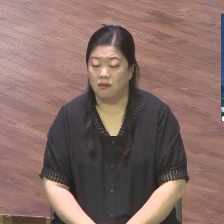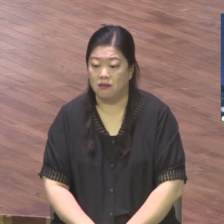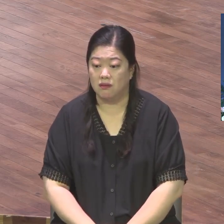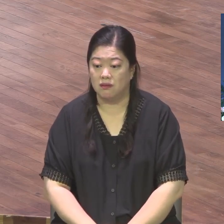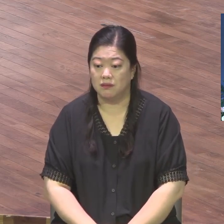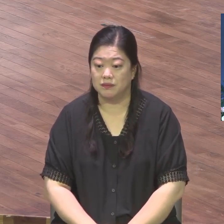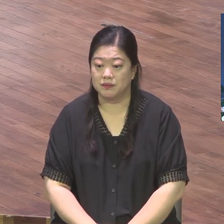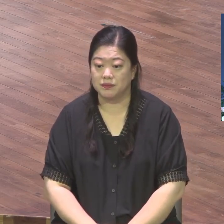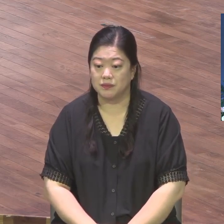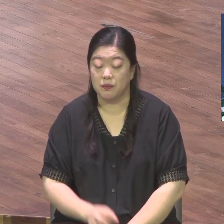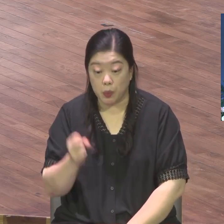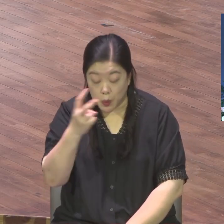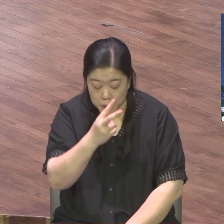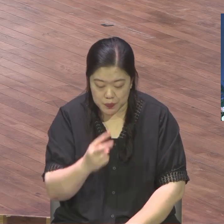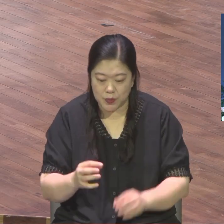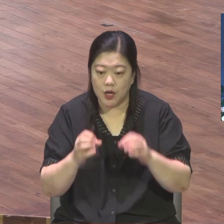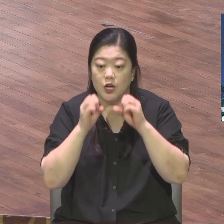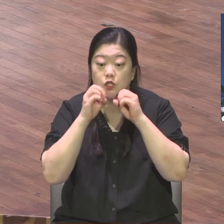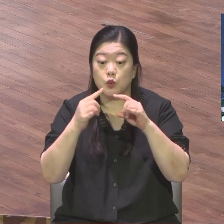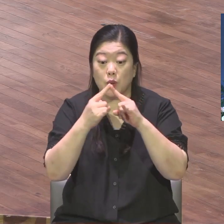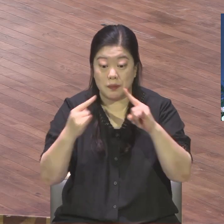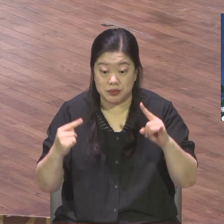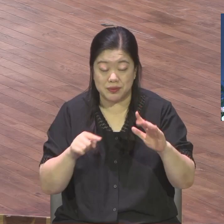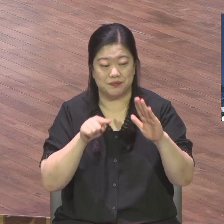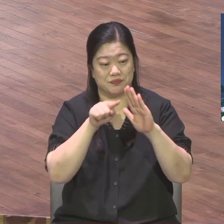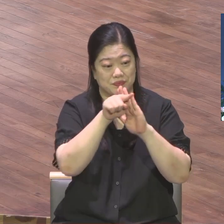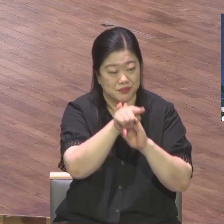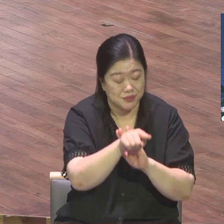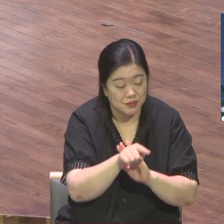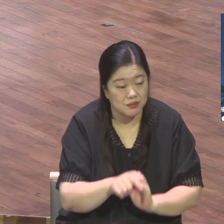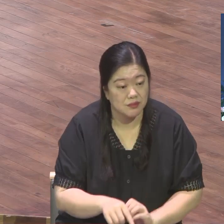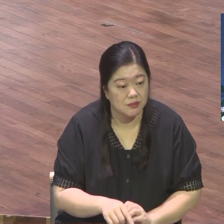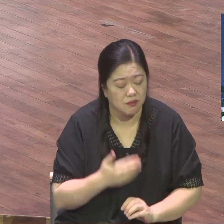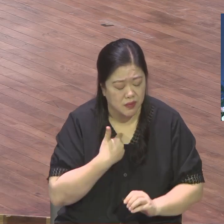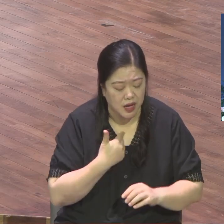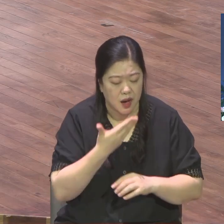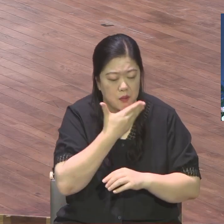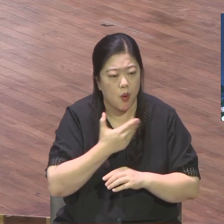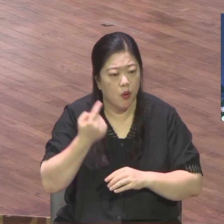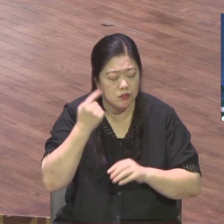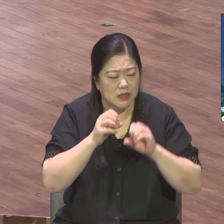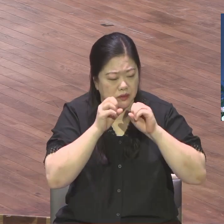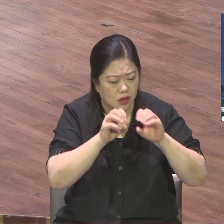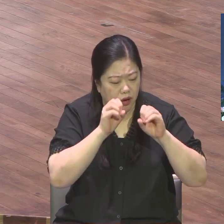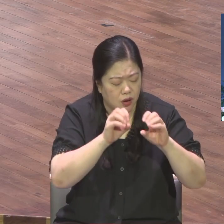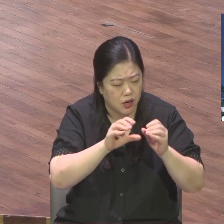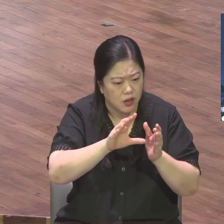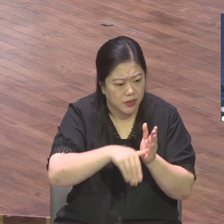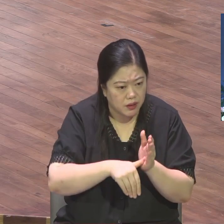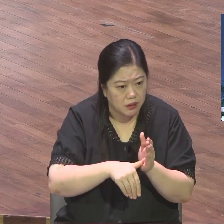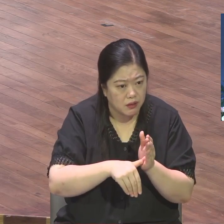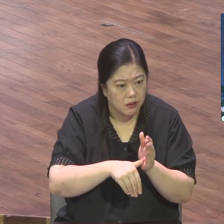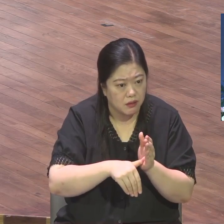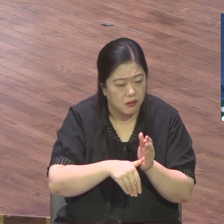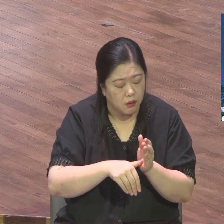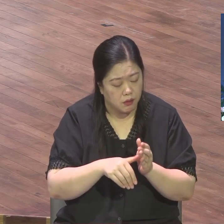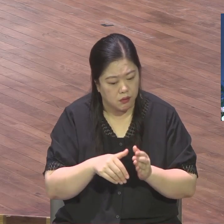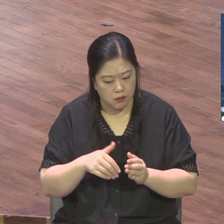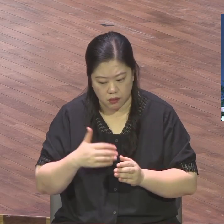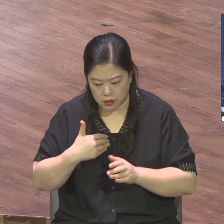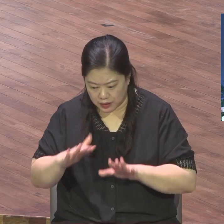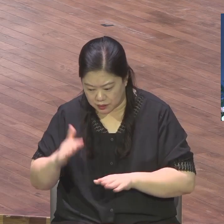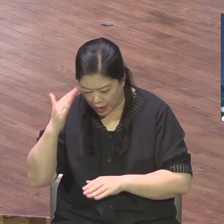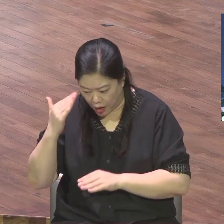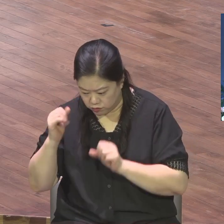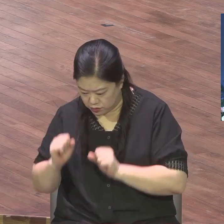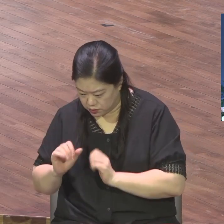우리 수준과 상관없이 성령의 역사가 일어나요. 제가 개척을 할 때 제가 뭐 귀신 쫓아봤습니까? 제가 뭐